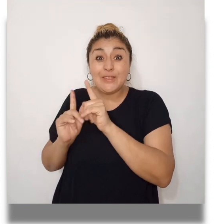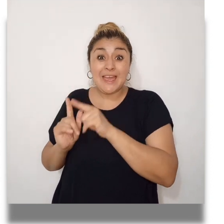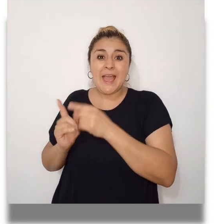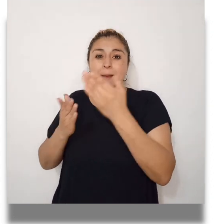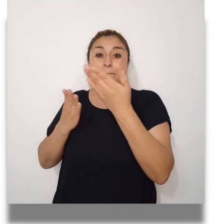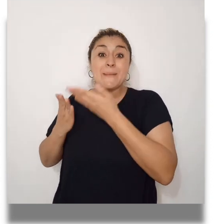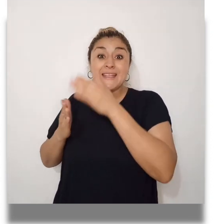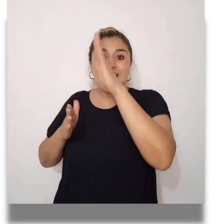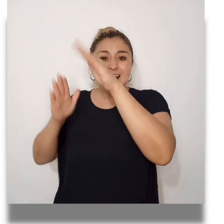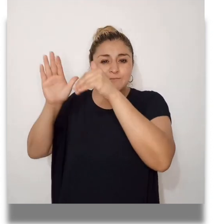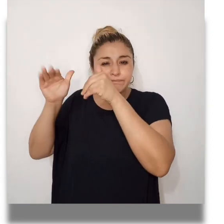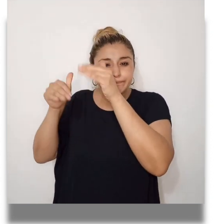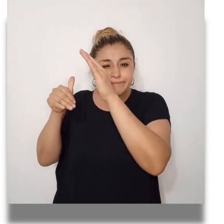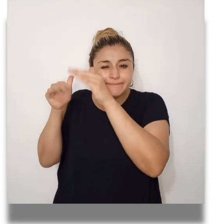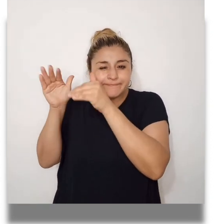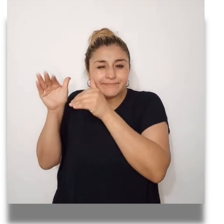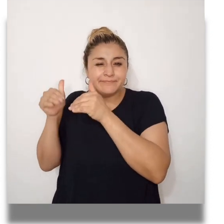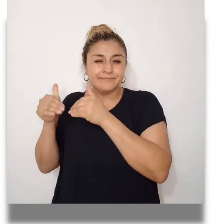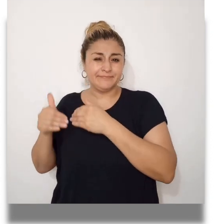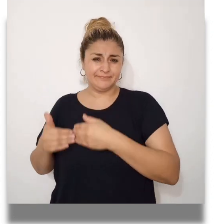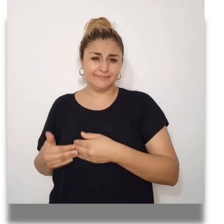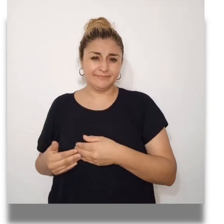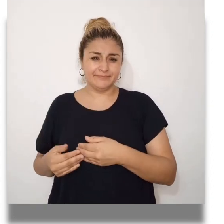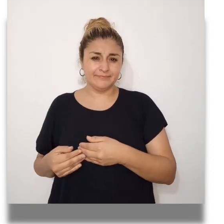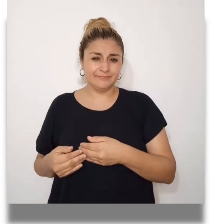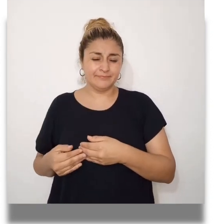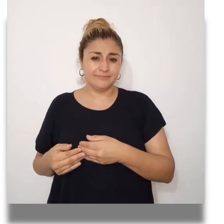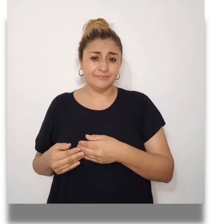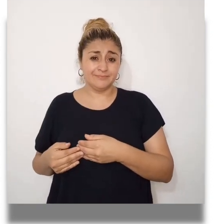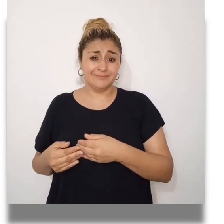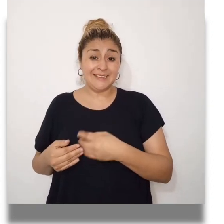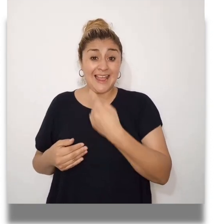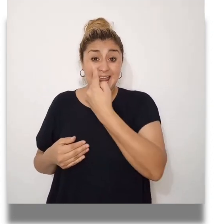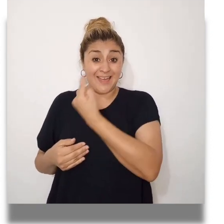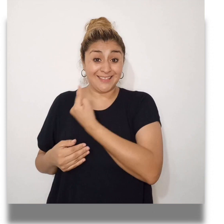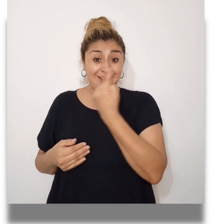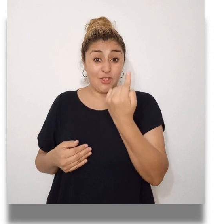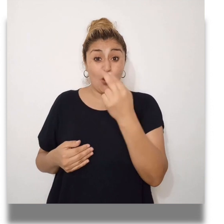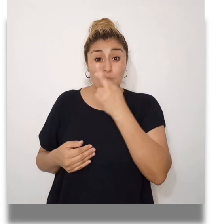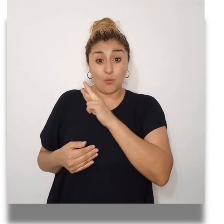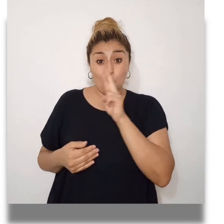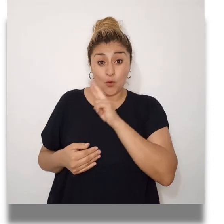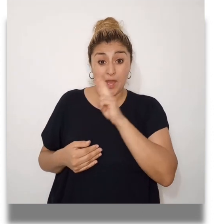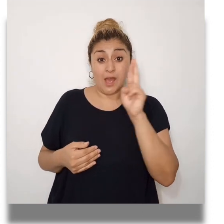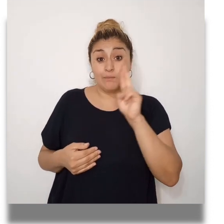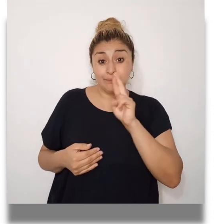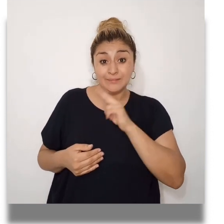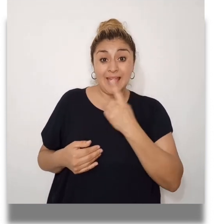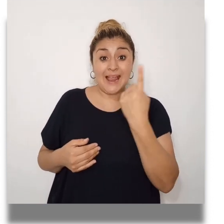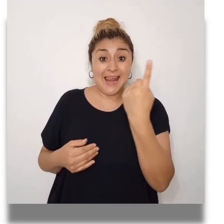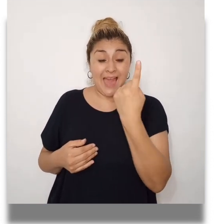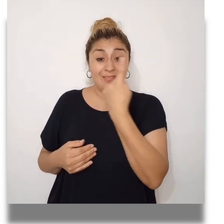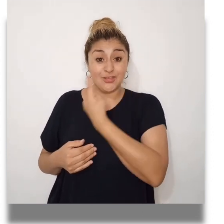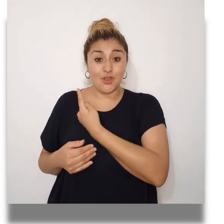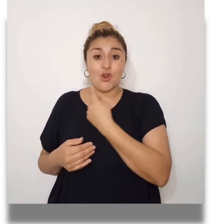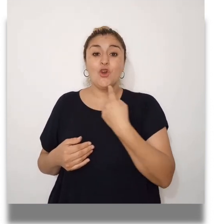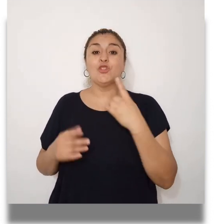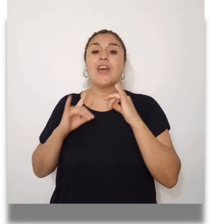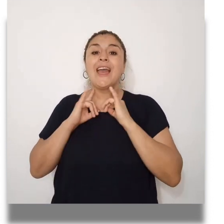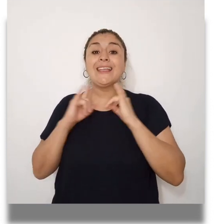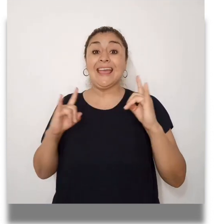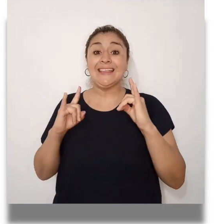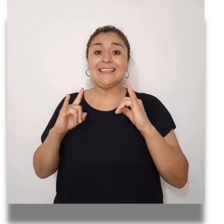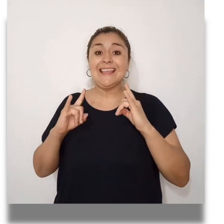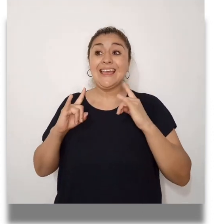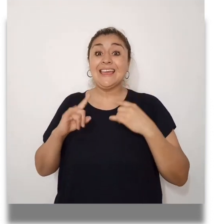personne ignorante dépourvue de sens. Cada una de estas mujeres levanta la voz e invita